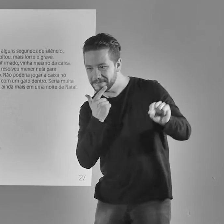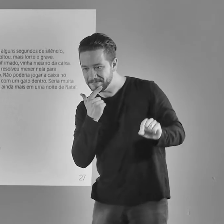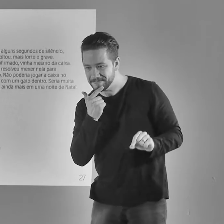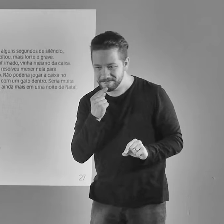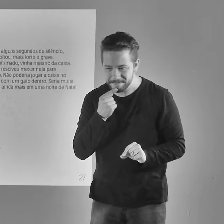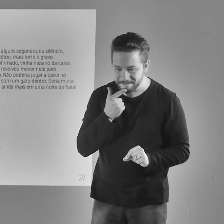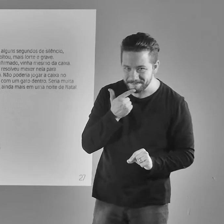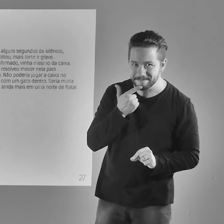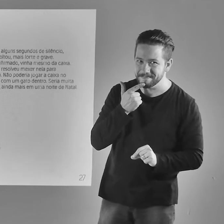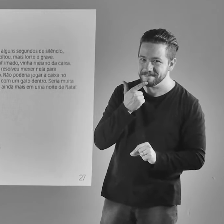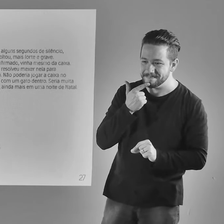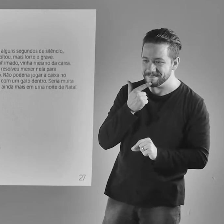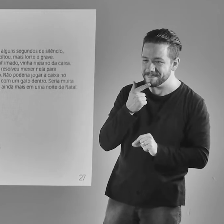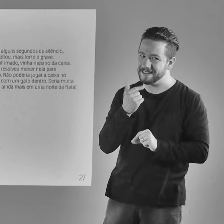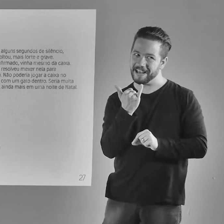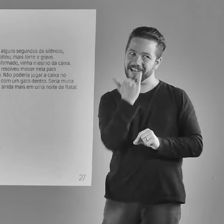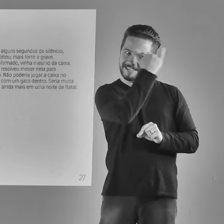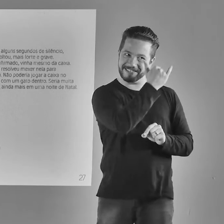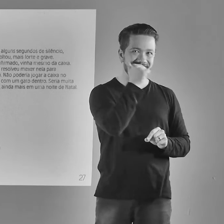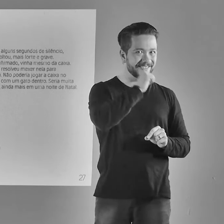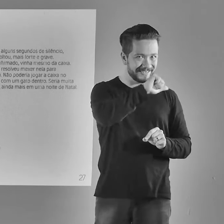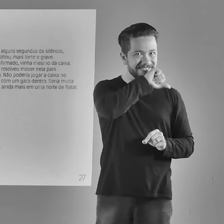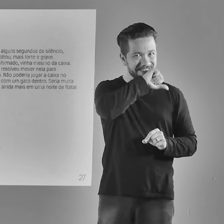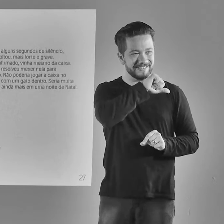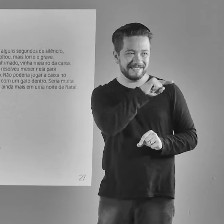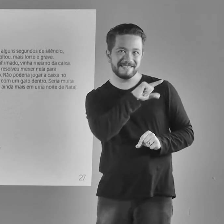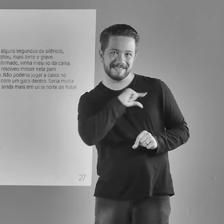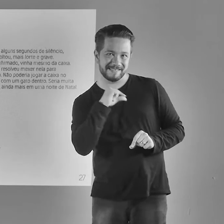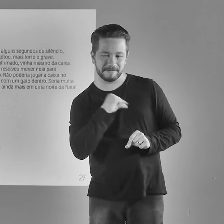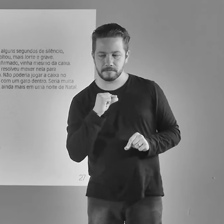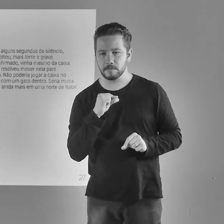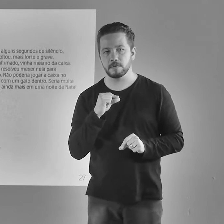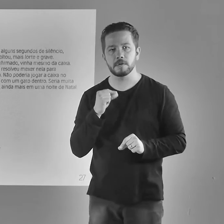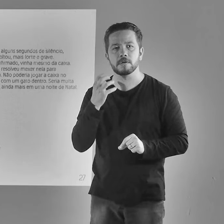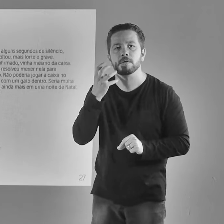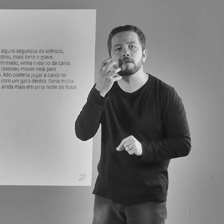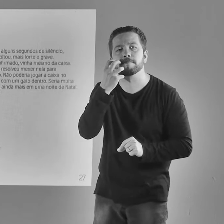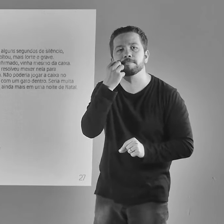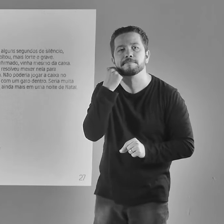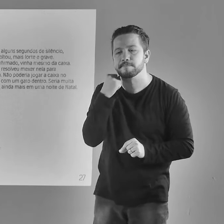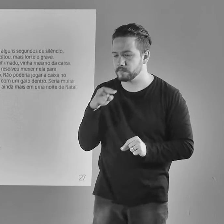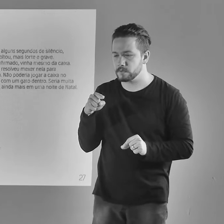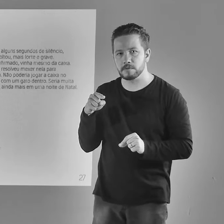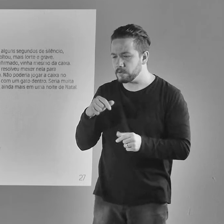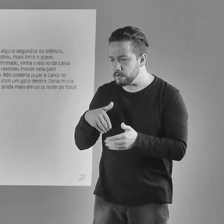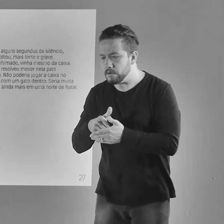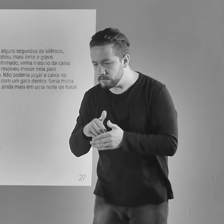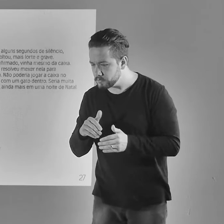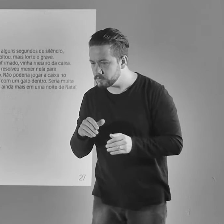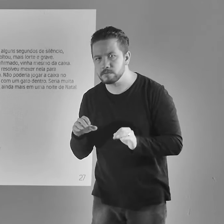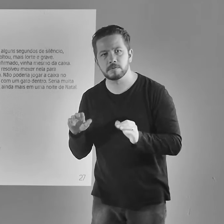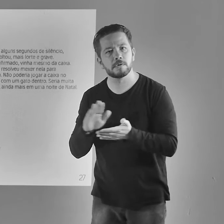umas boas risadas e ter o que contar à sua esposa. Mas decepcionou-se. O gato